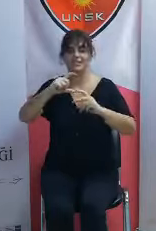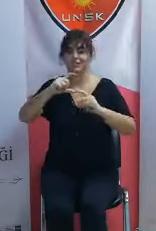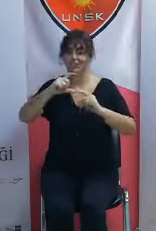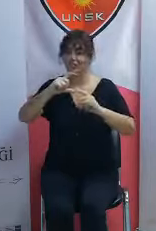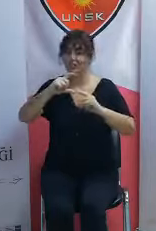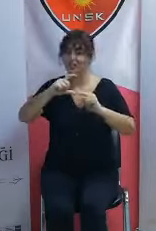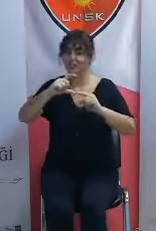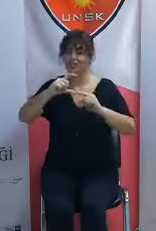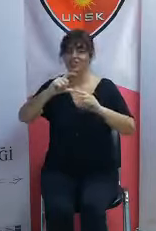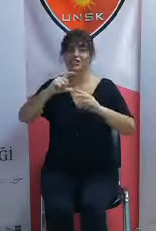Ş.